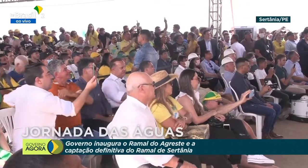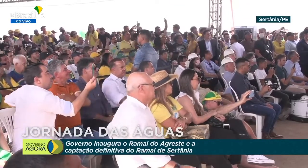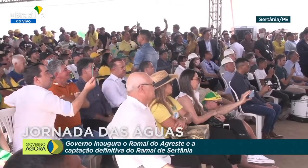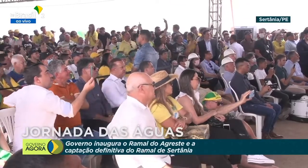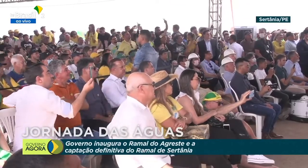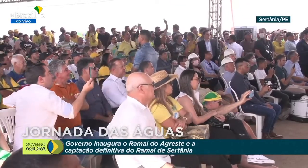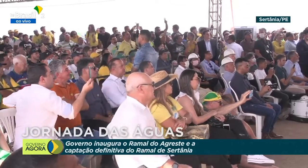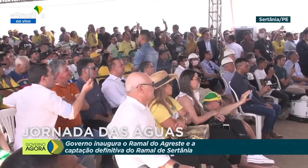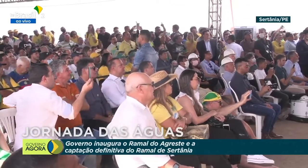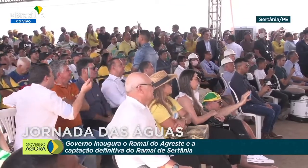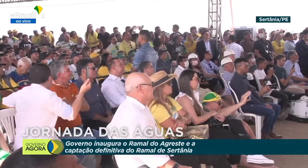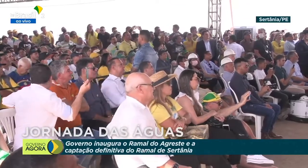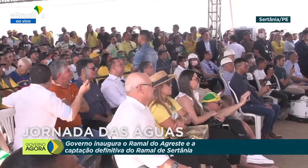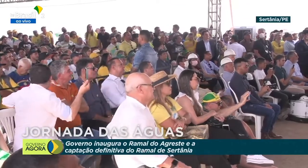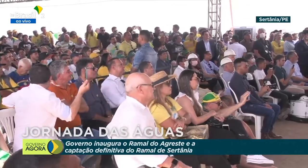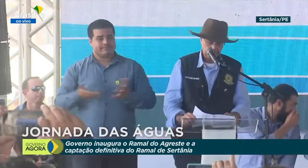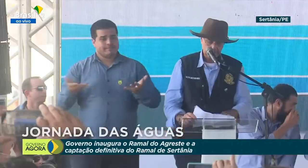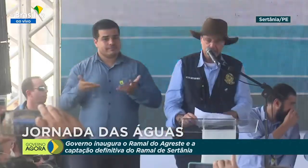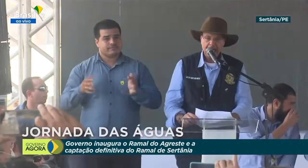Termino minhas palavras